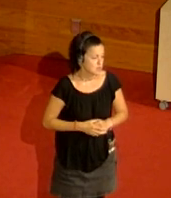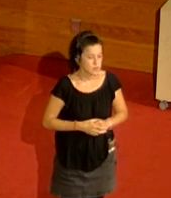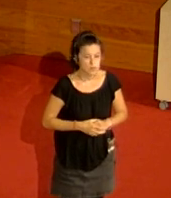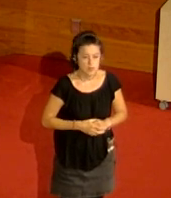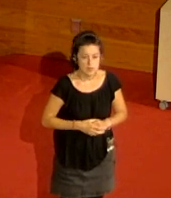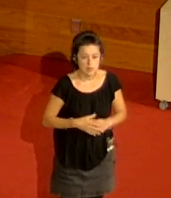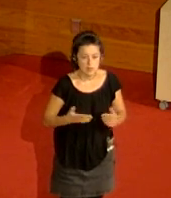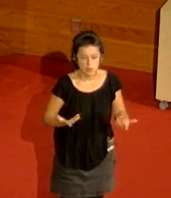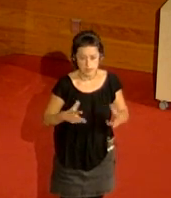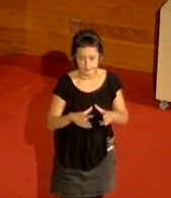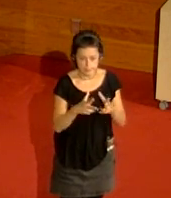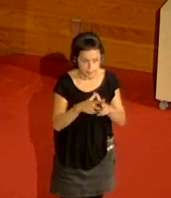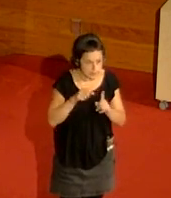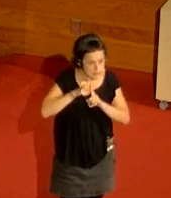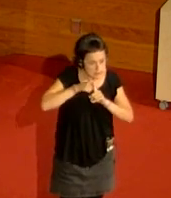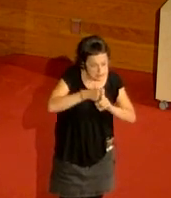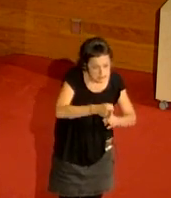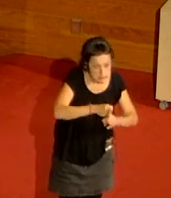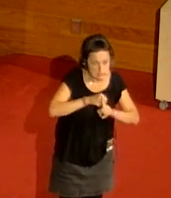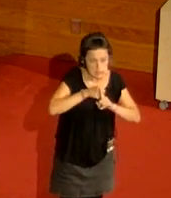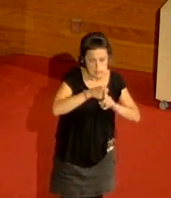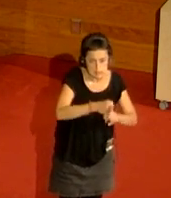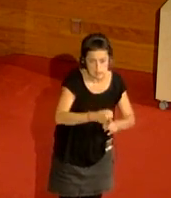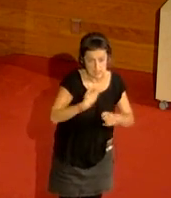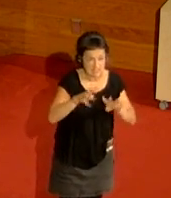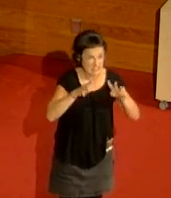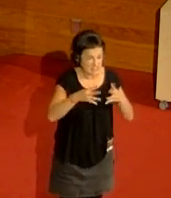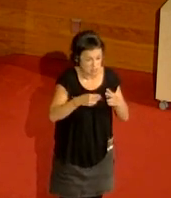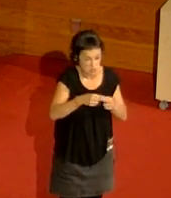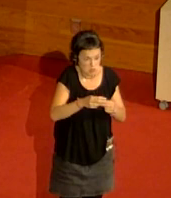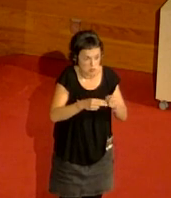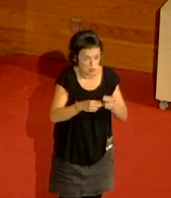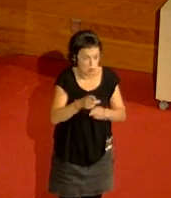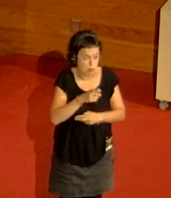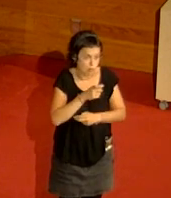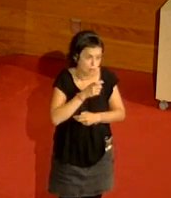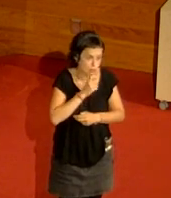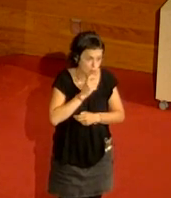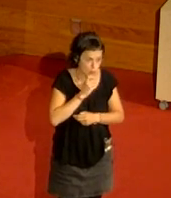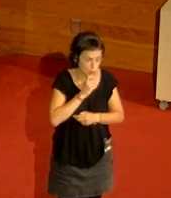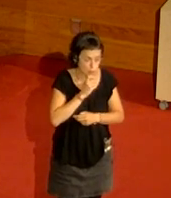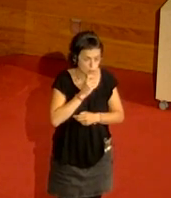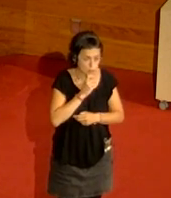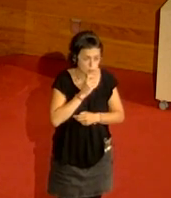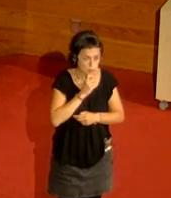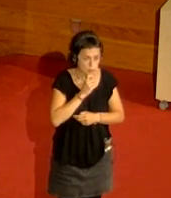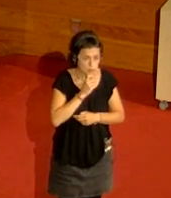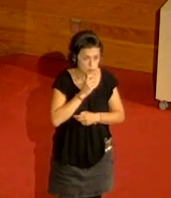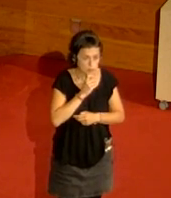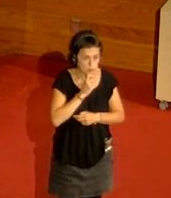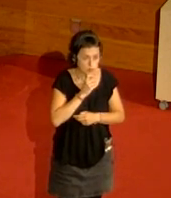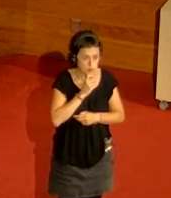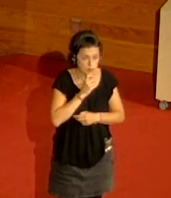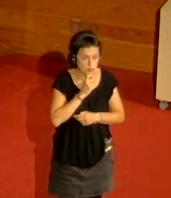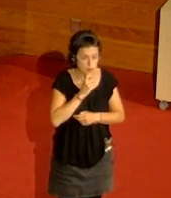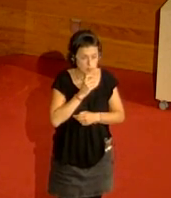presión social y las formas en las que se ha ido construyendo internet logró que se que que se lograron como